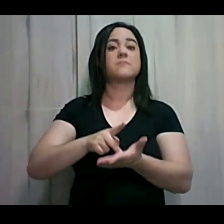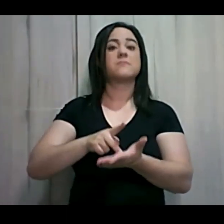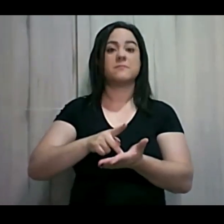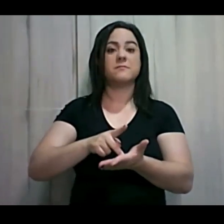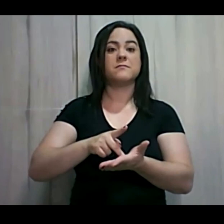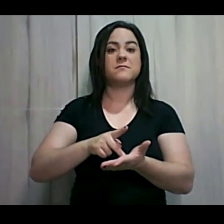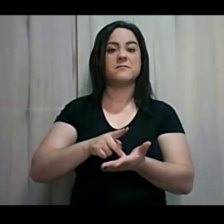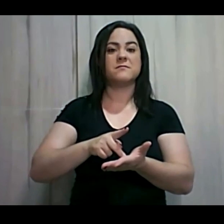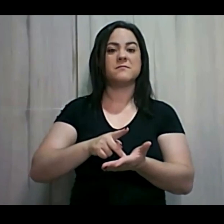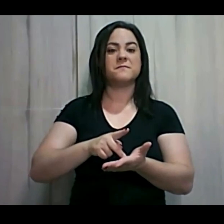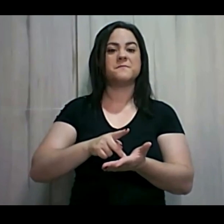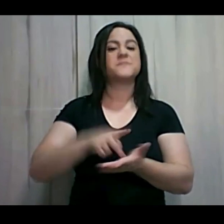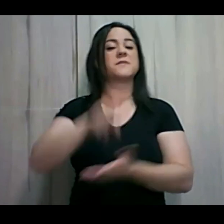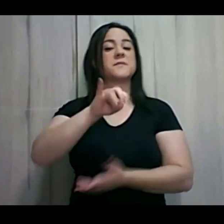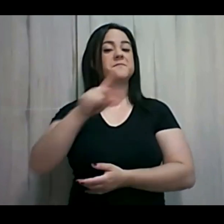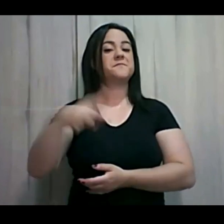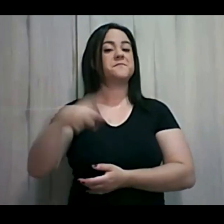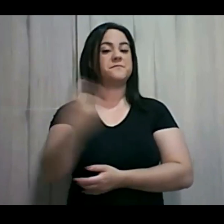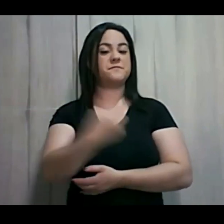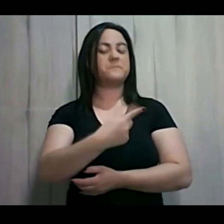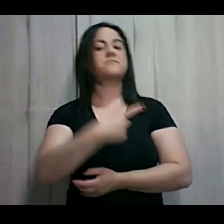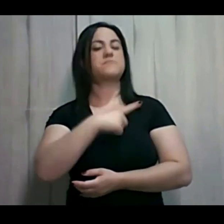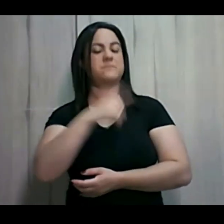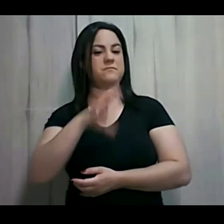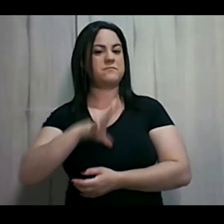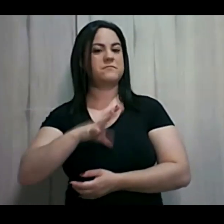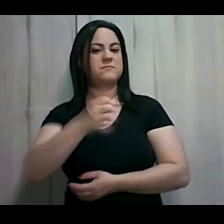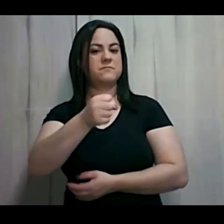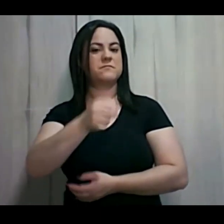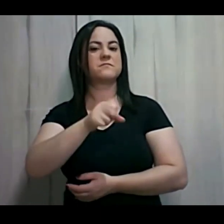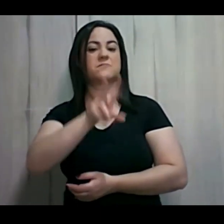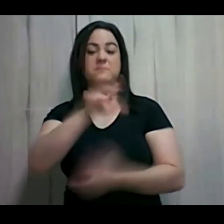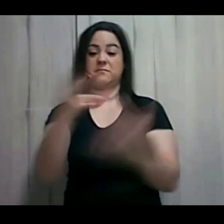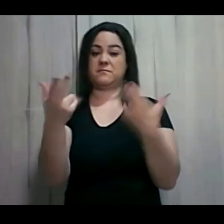Se nós tivermos essa coragem, seremos como João,